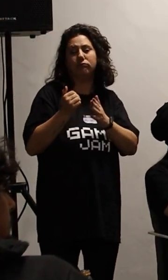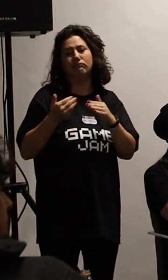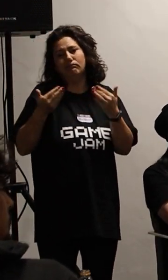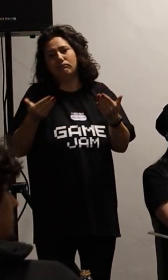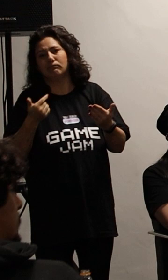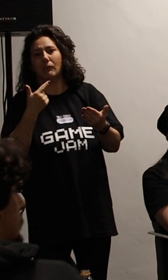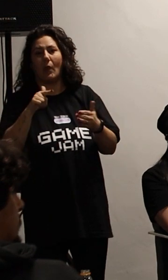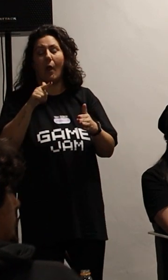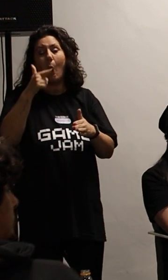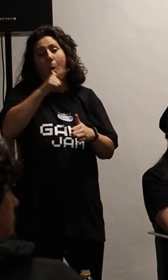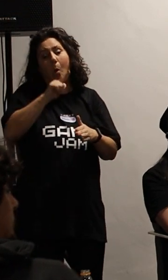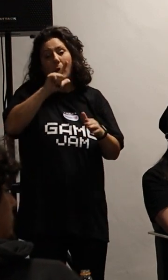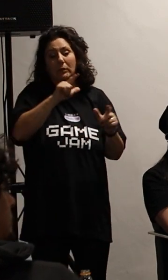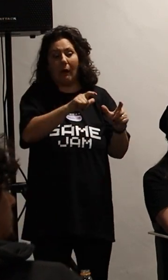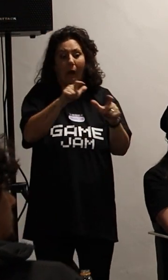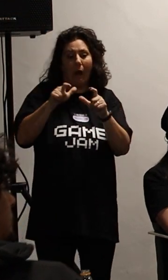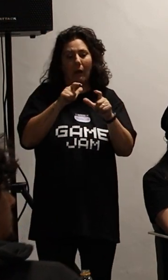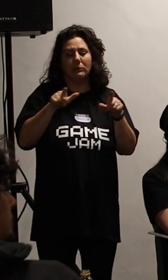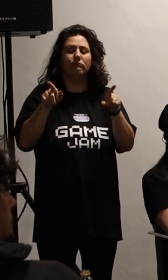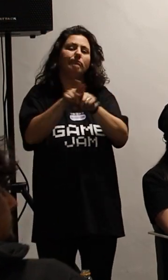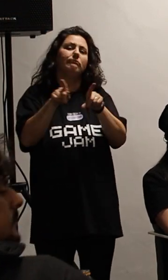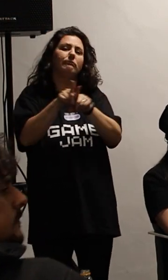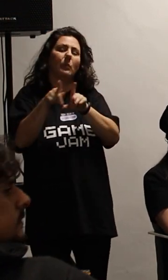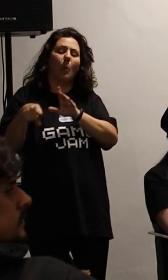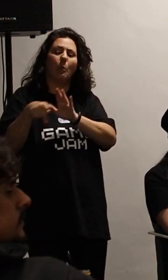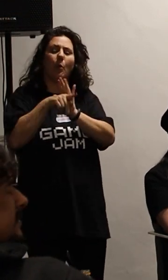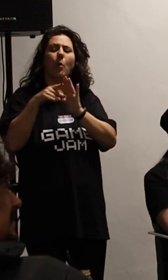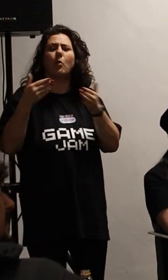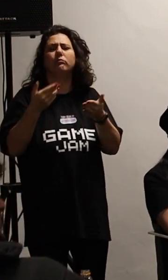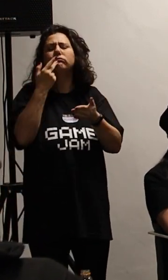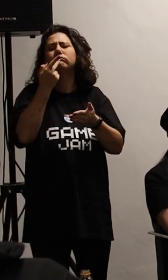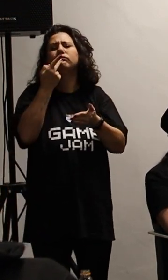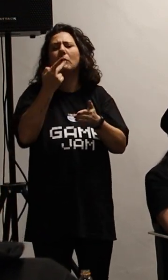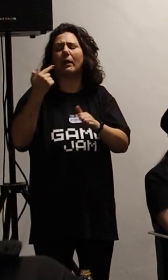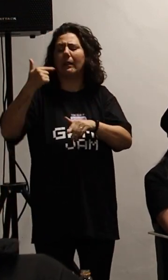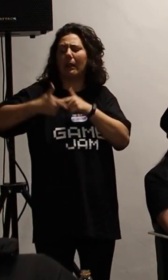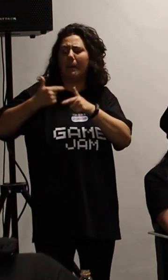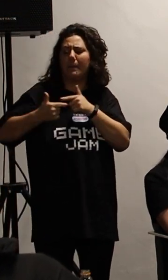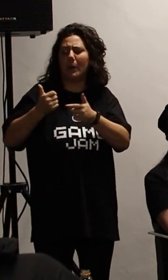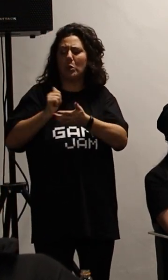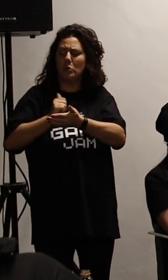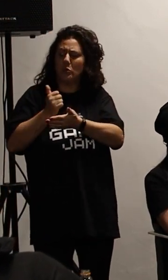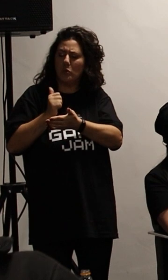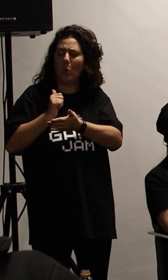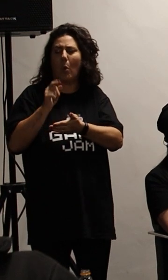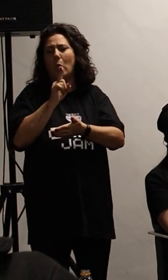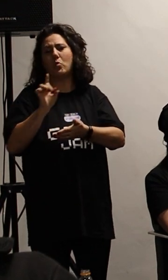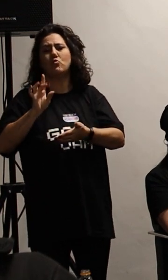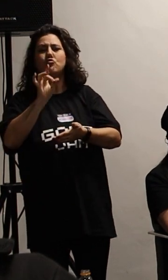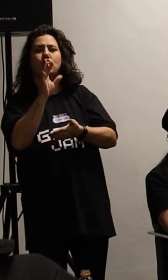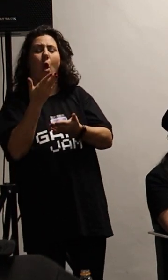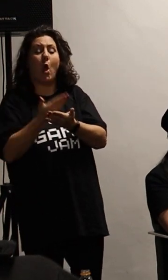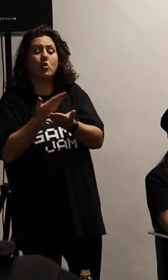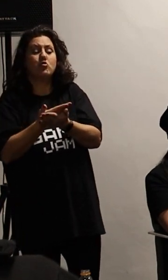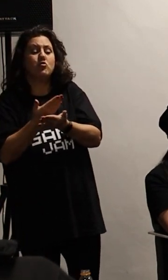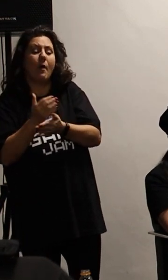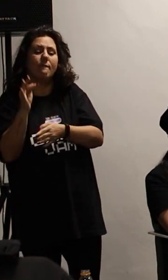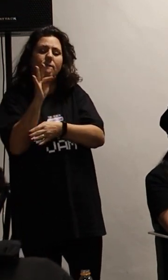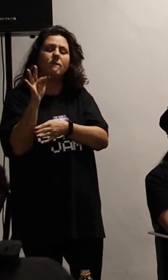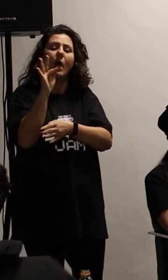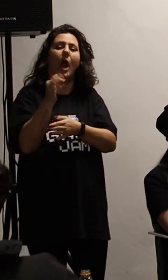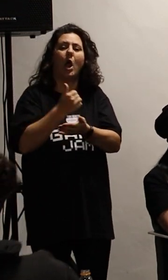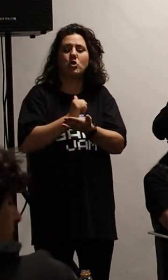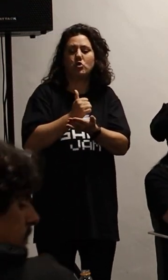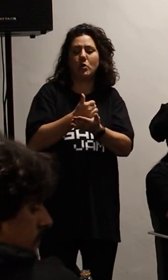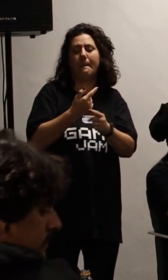Então, também tem outras áreas que são correlatas. Então, quando a gente fala de trabalhar com jogos, não significa só estudar a faculdade de jogos, você pode ter